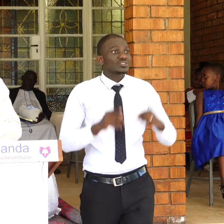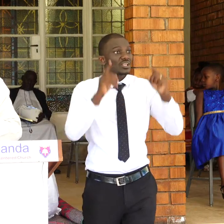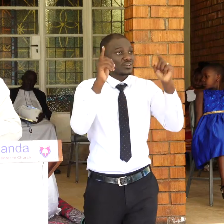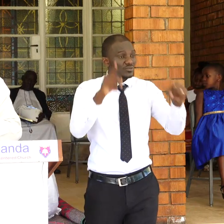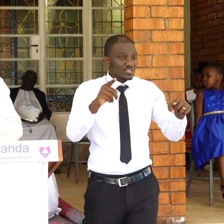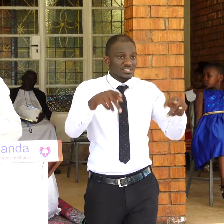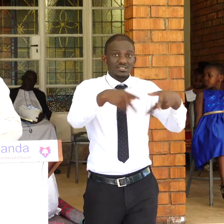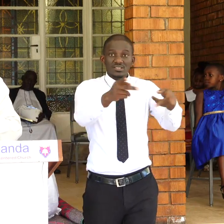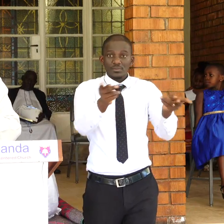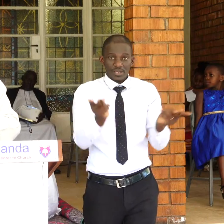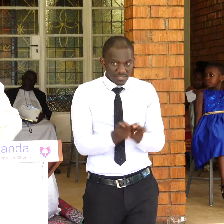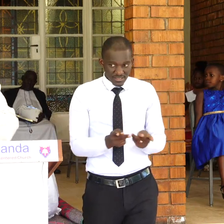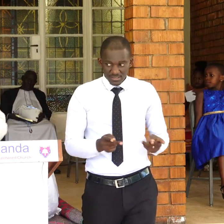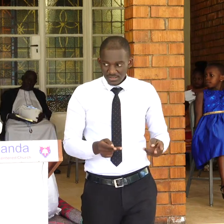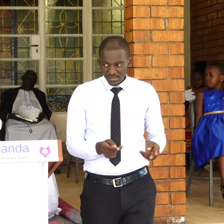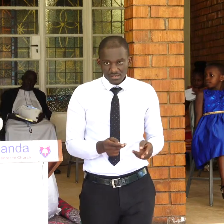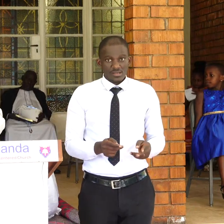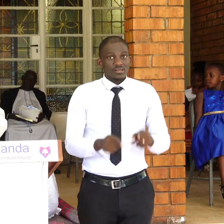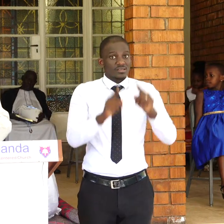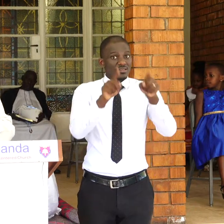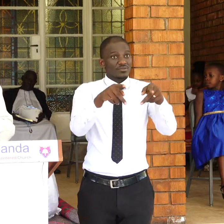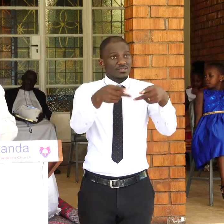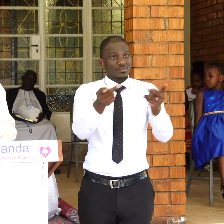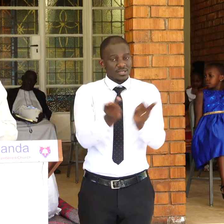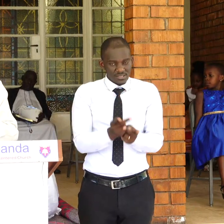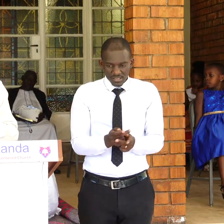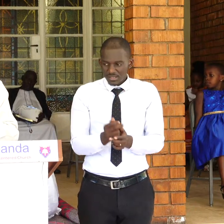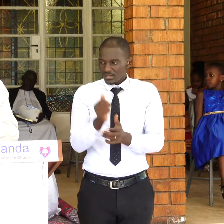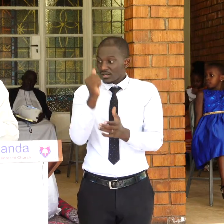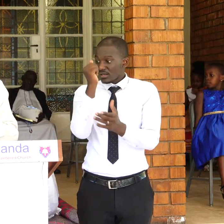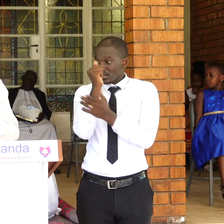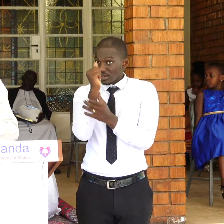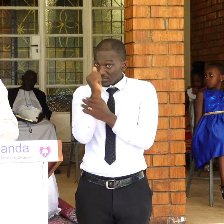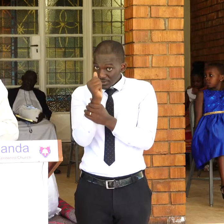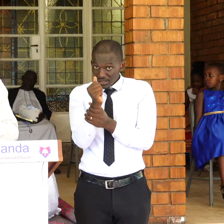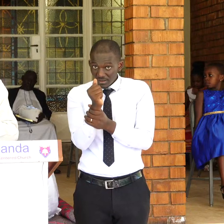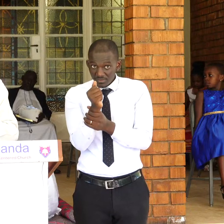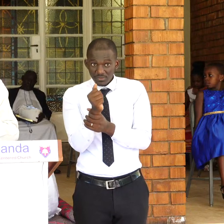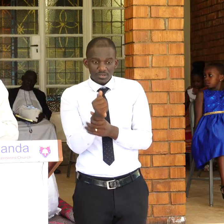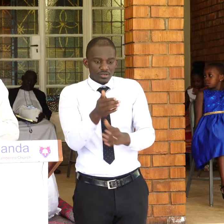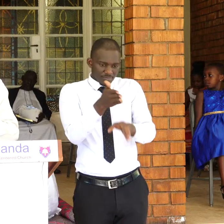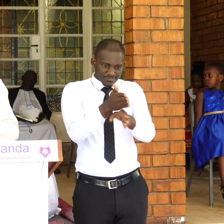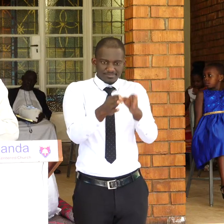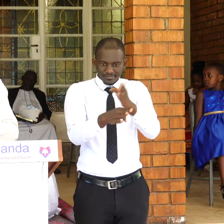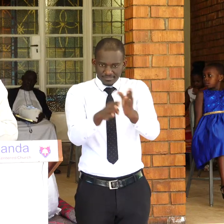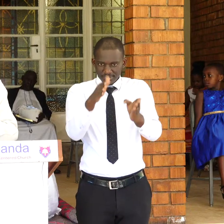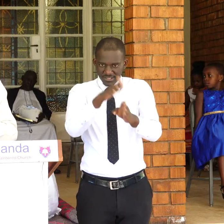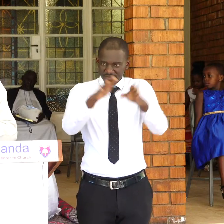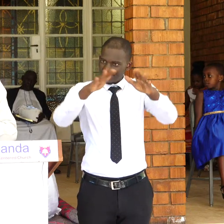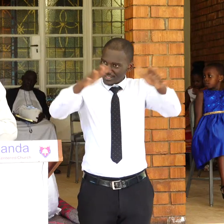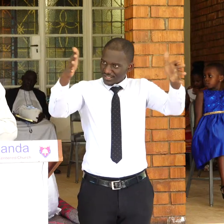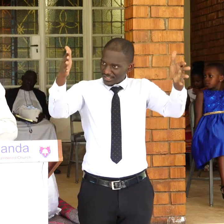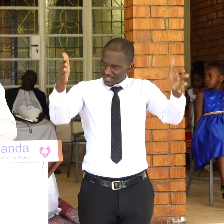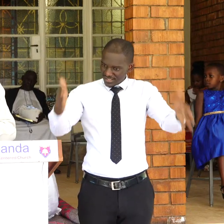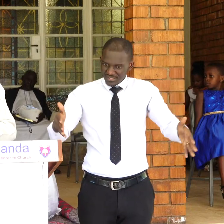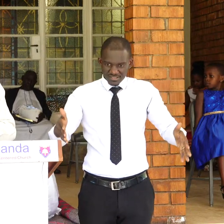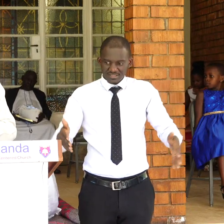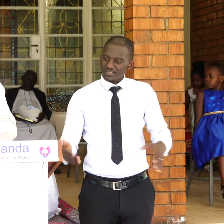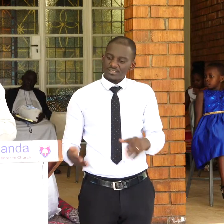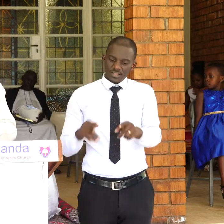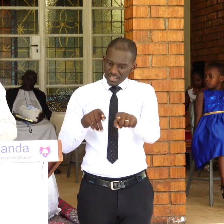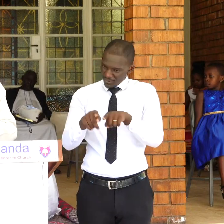kifo we yamugamba. Ibulayimu n'azimbira eyo ekyoto, n'atindikira